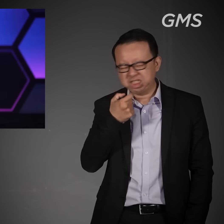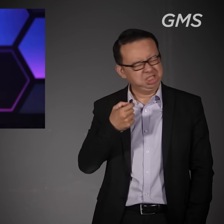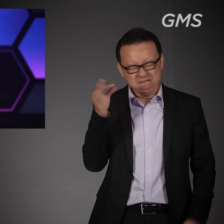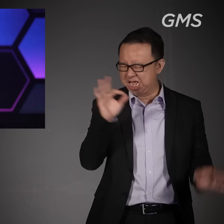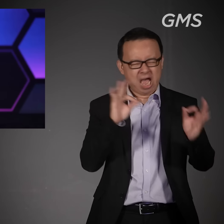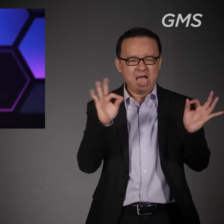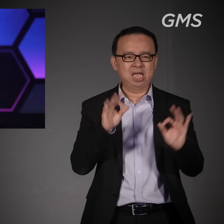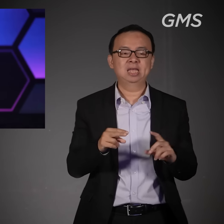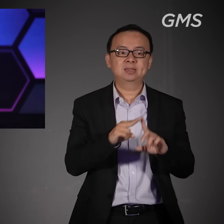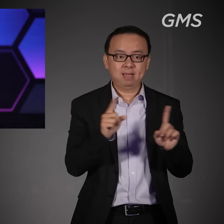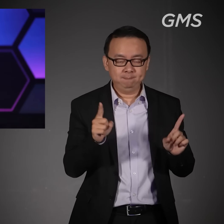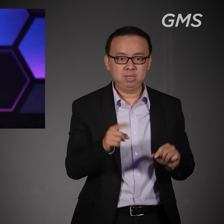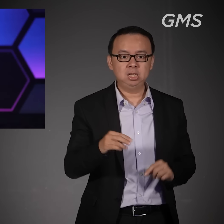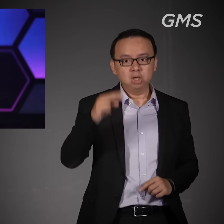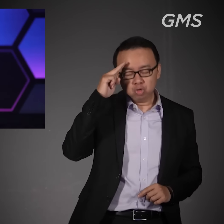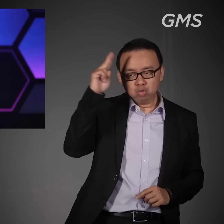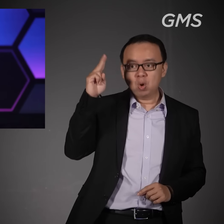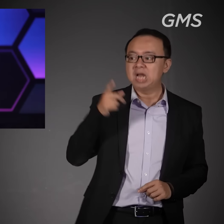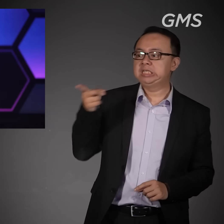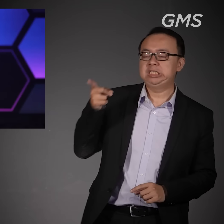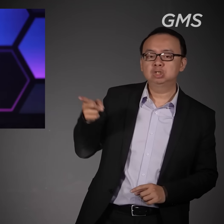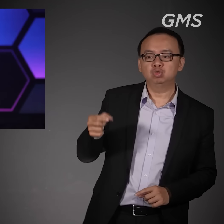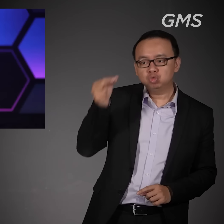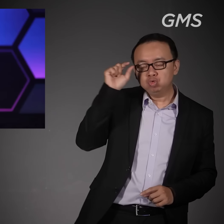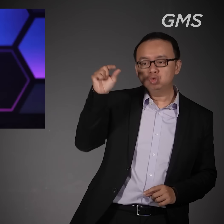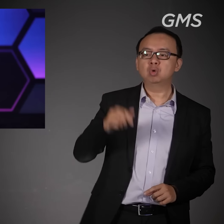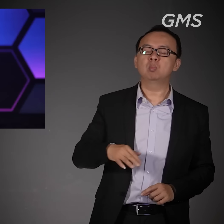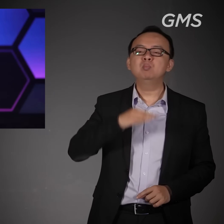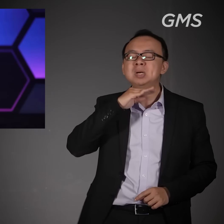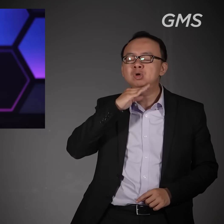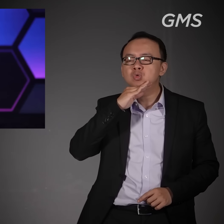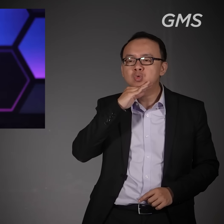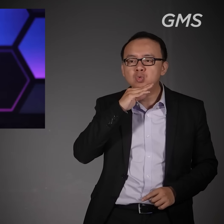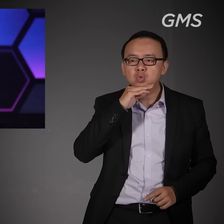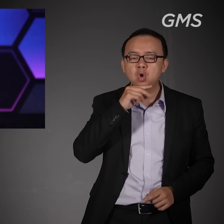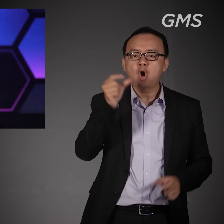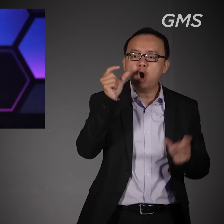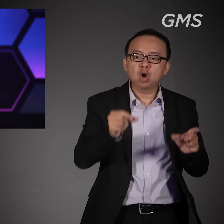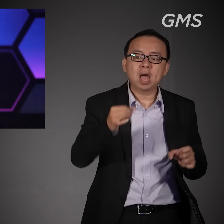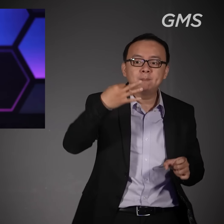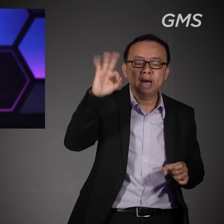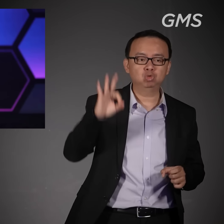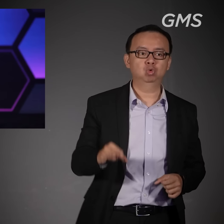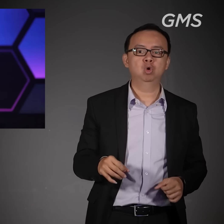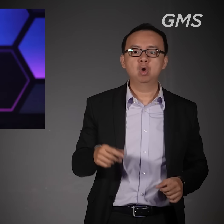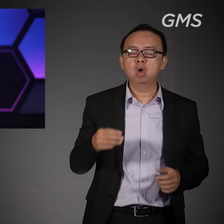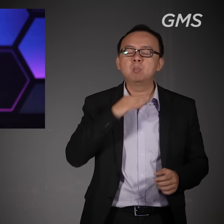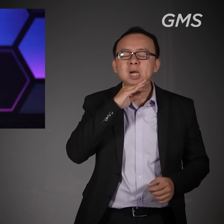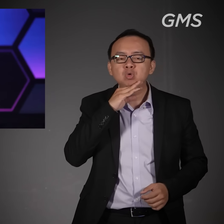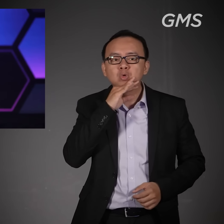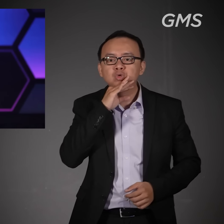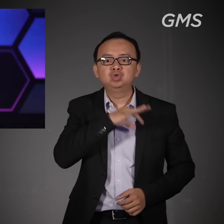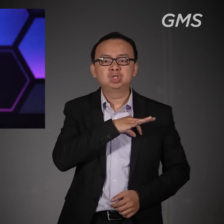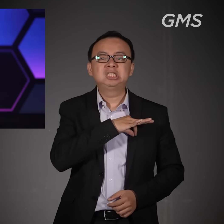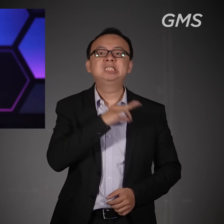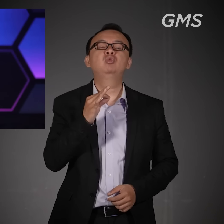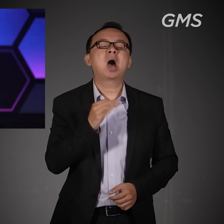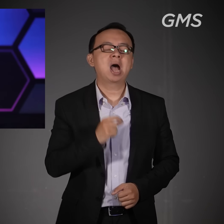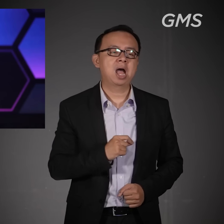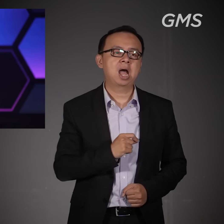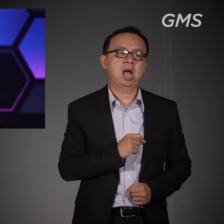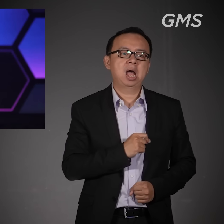menanti jiwa. Dia menantikan jemaat, domba berikutnya yang pulang ke rumah.